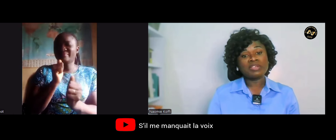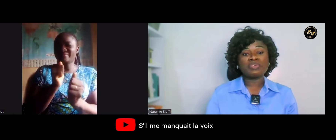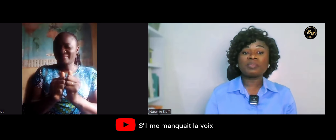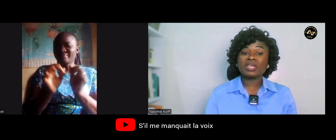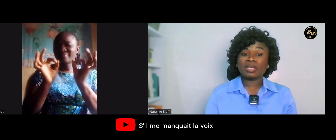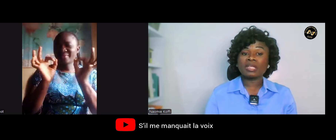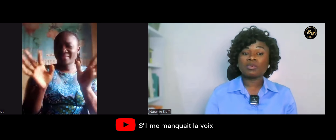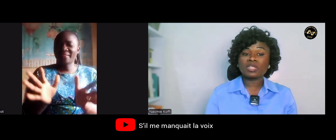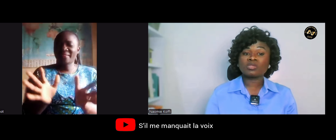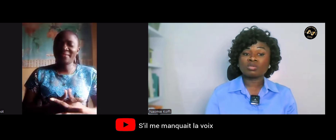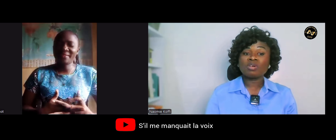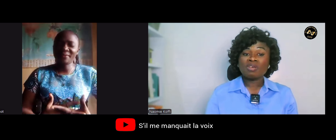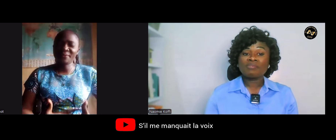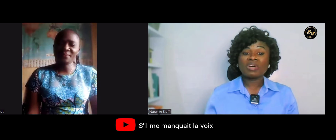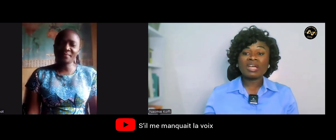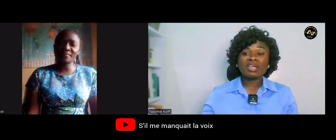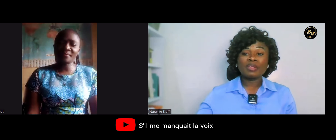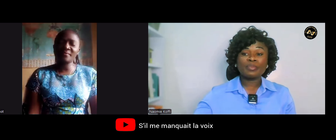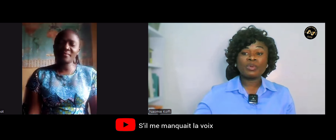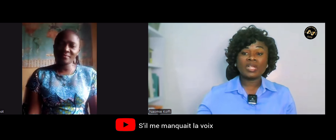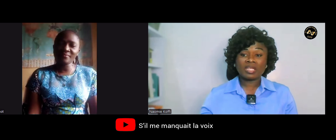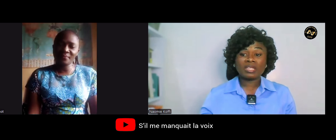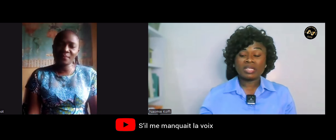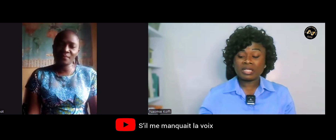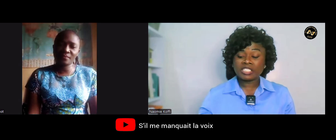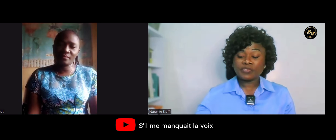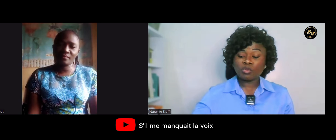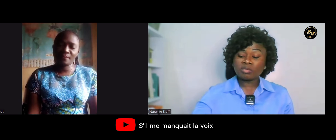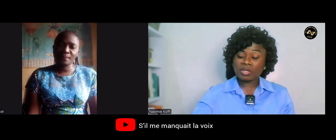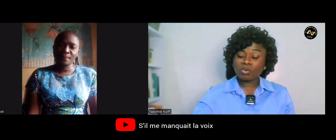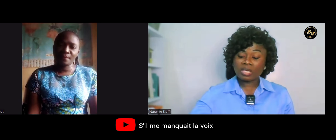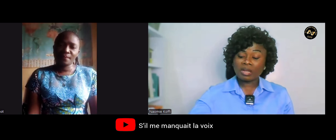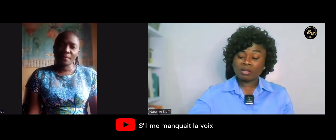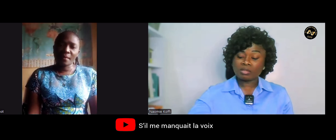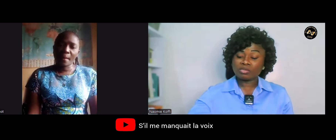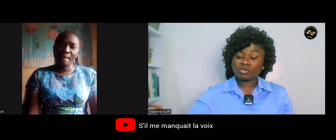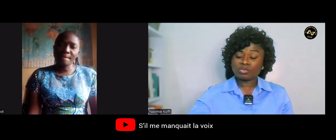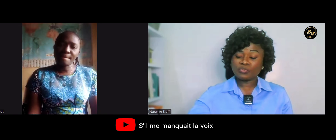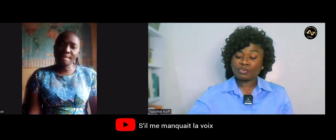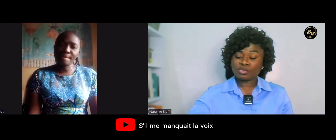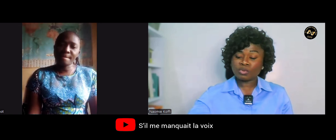pouvoir informer également les autres. Voilà un peu les difficultés auxquelles